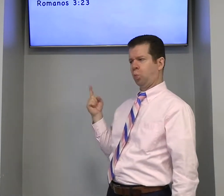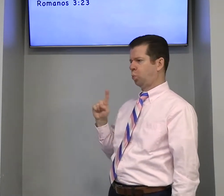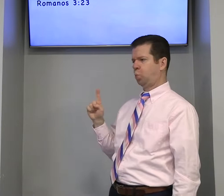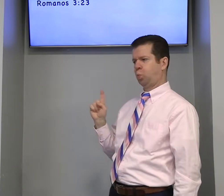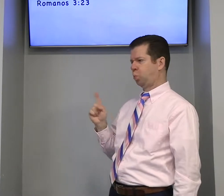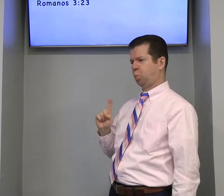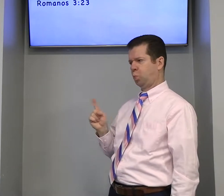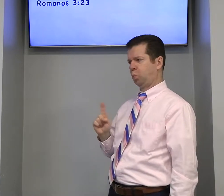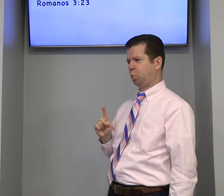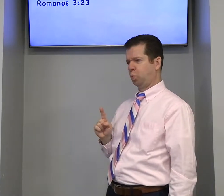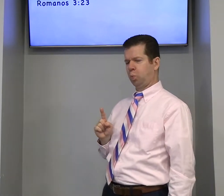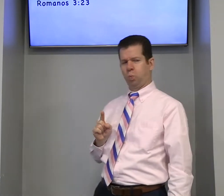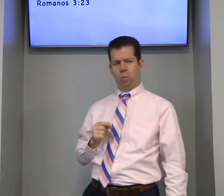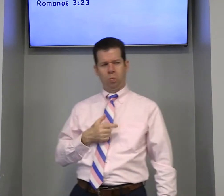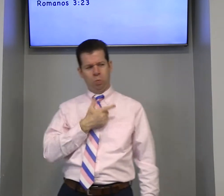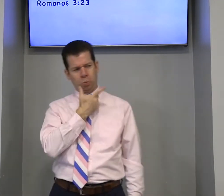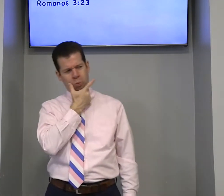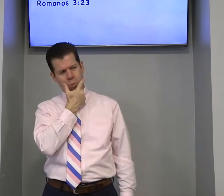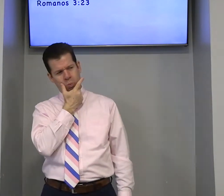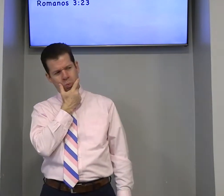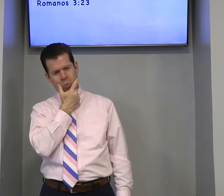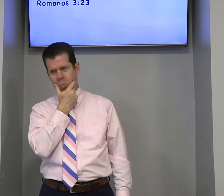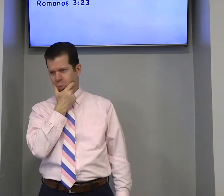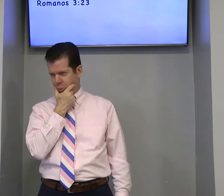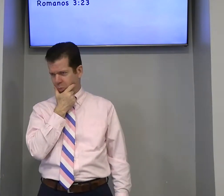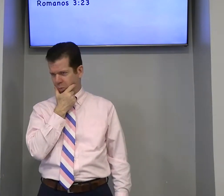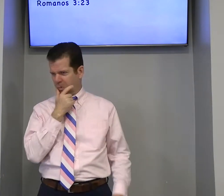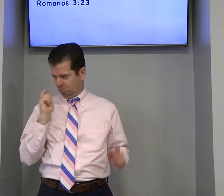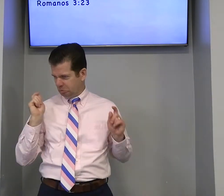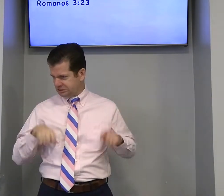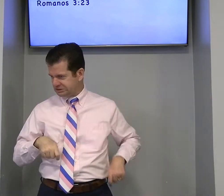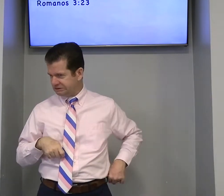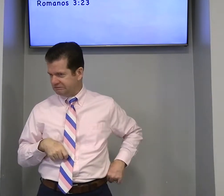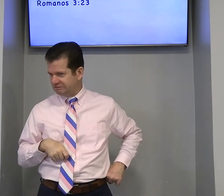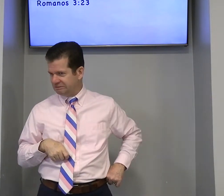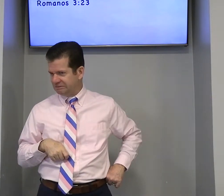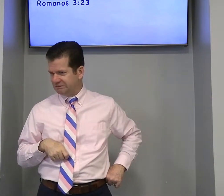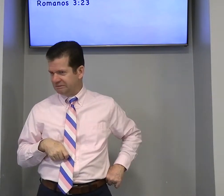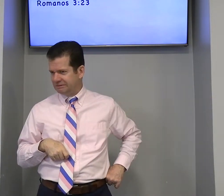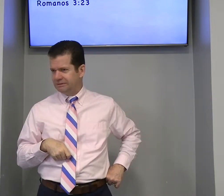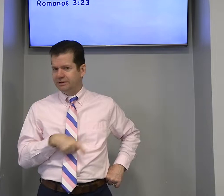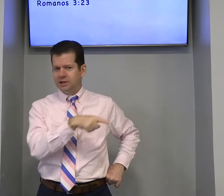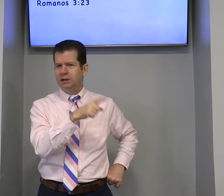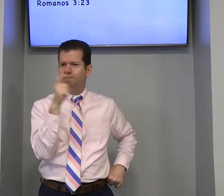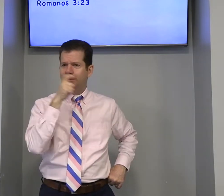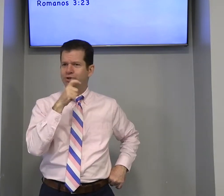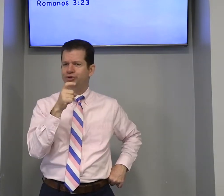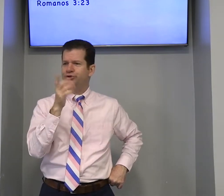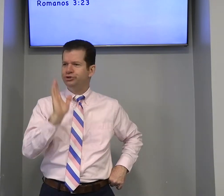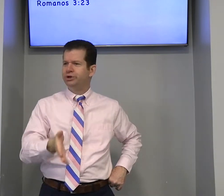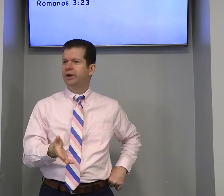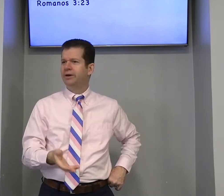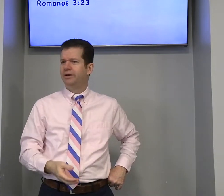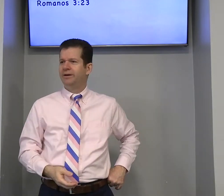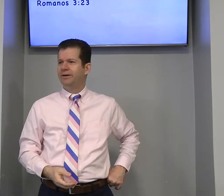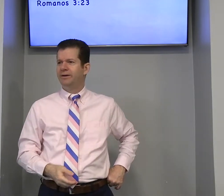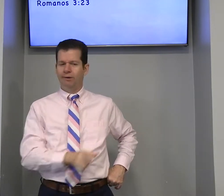o surdo fala: não, nunca. E eu fico pensando: é possível? Mentiu já,